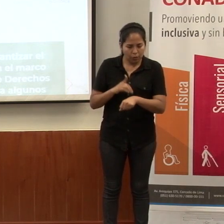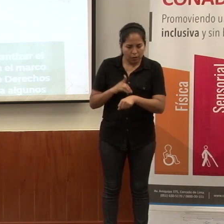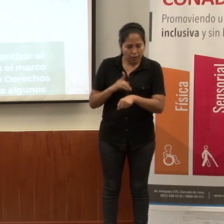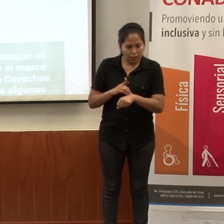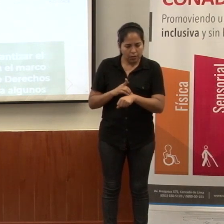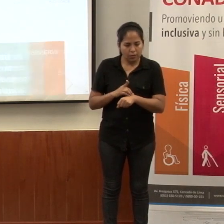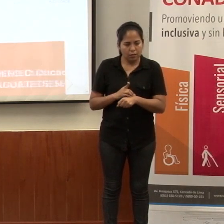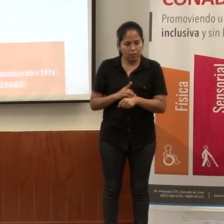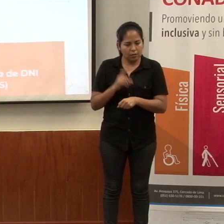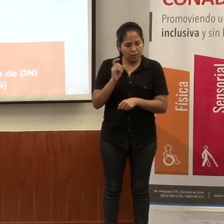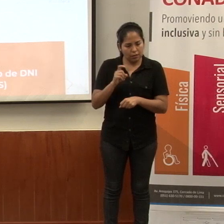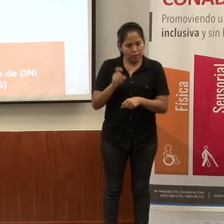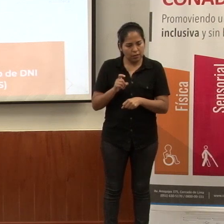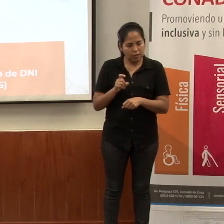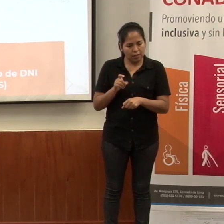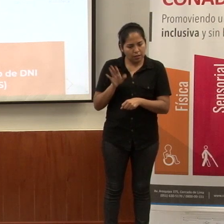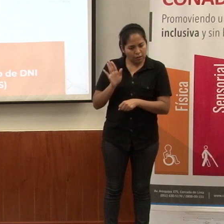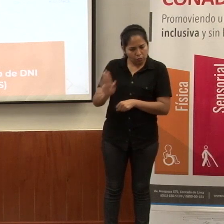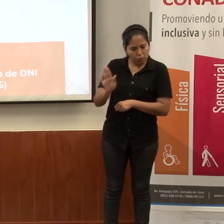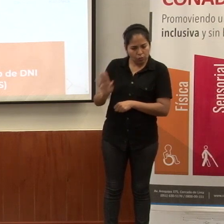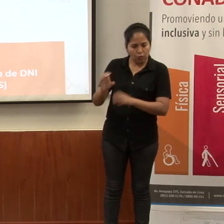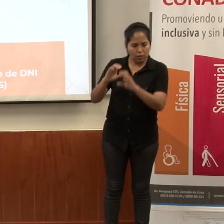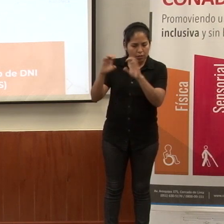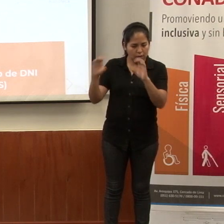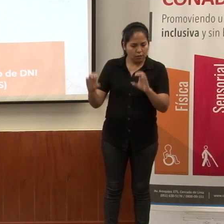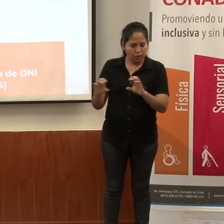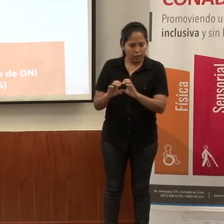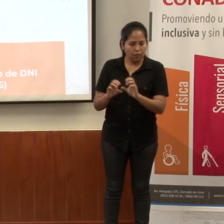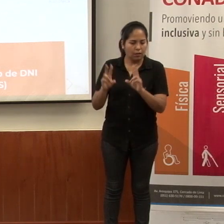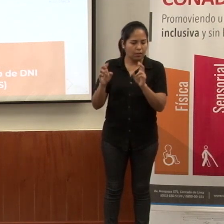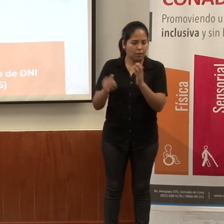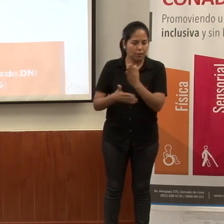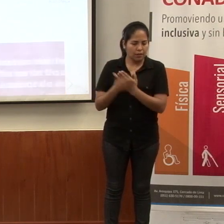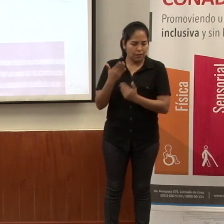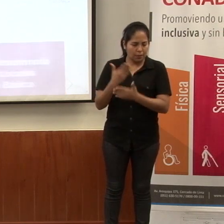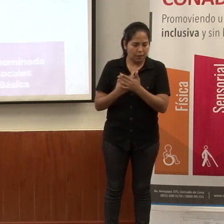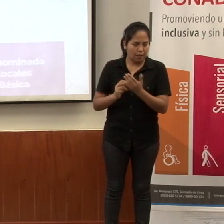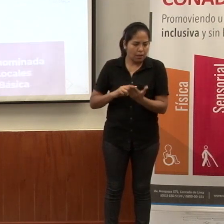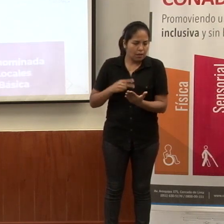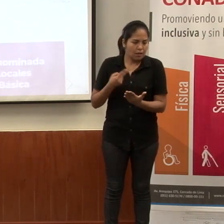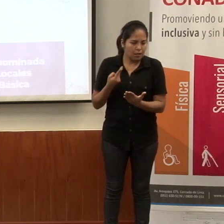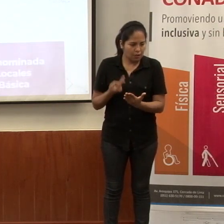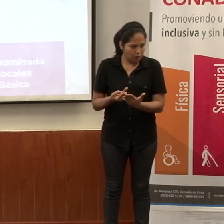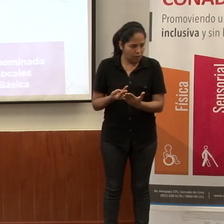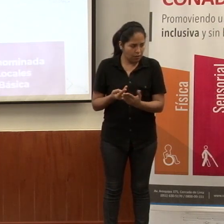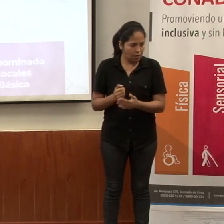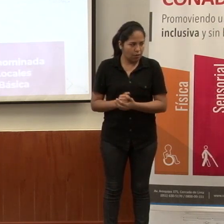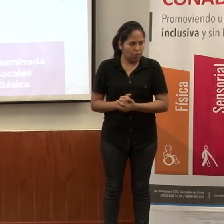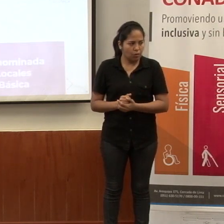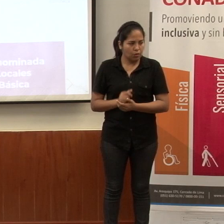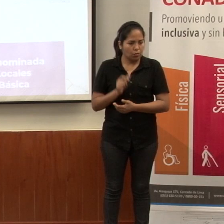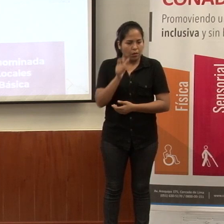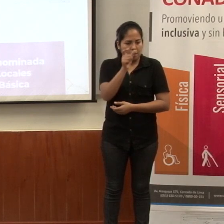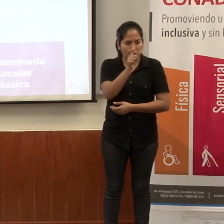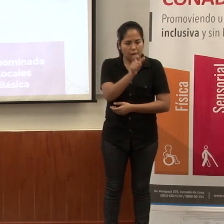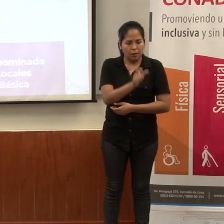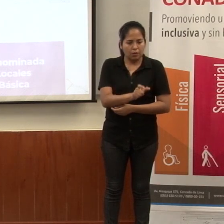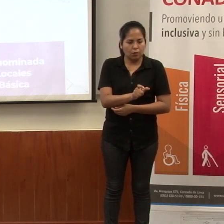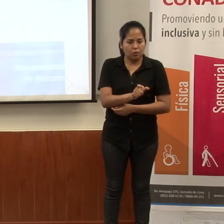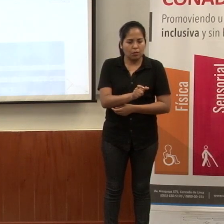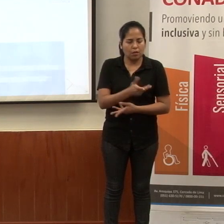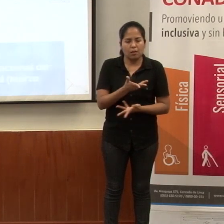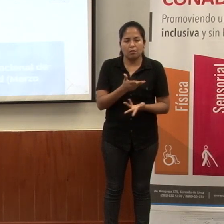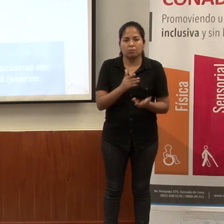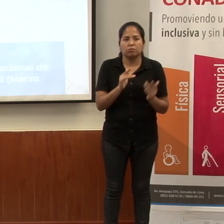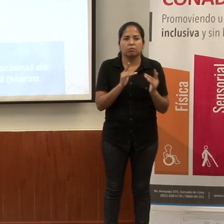ir a hacer la certificación en caso de discapacidad severa, también cuando es una persona ya está en estado vegetativo